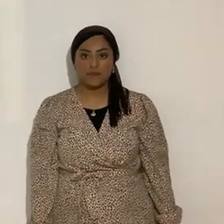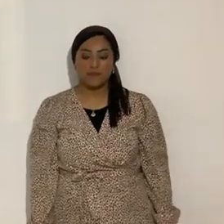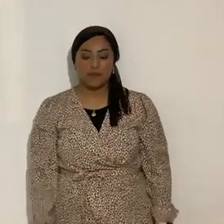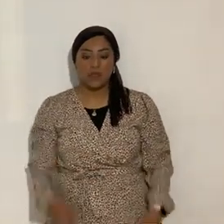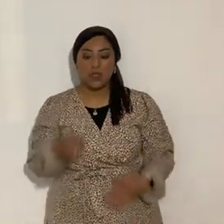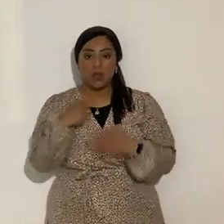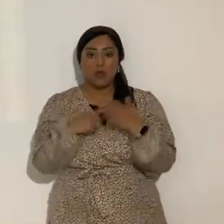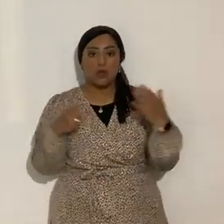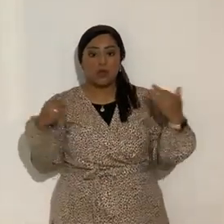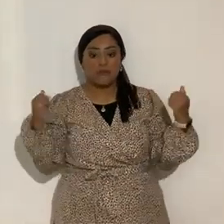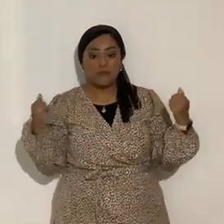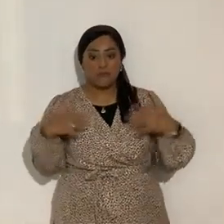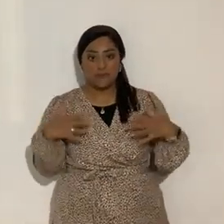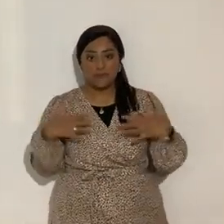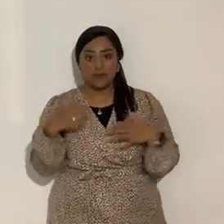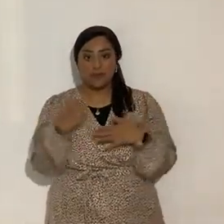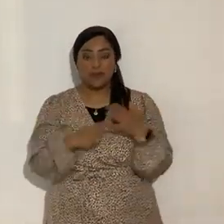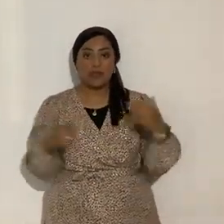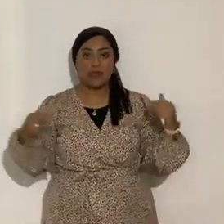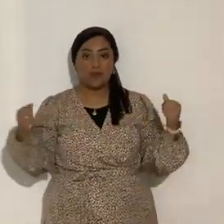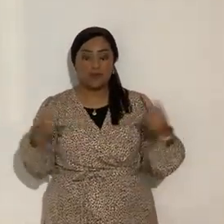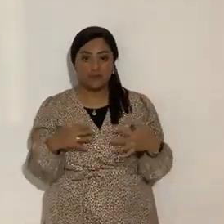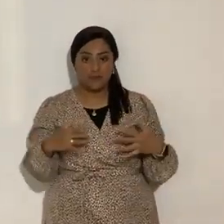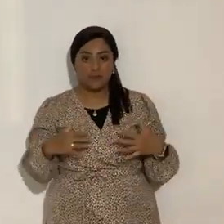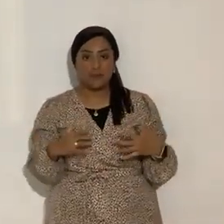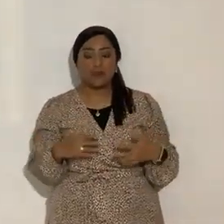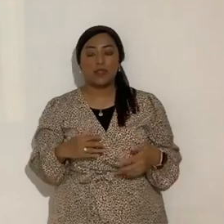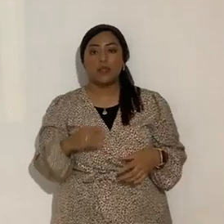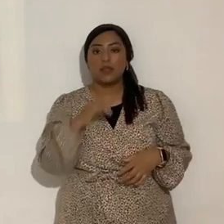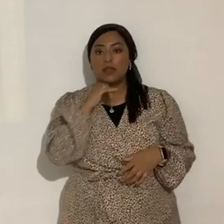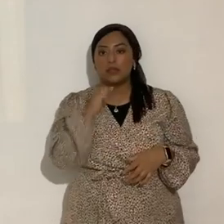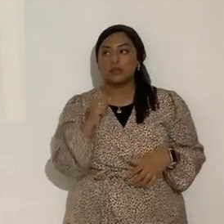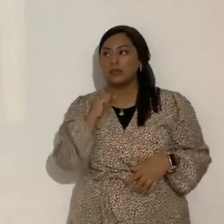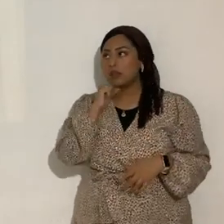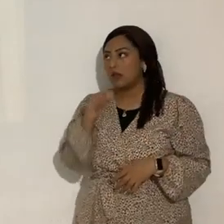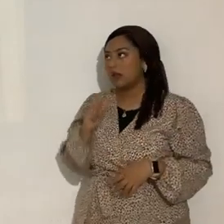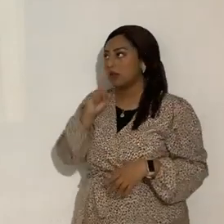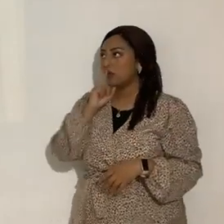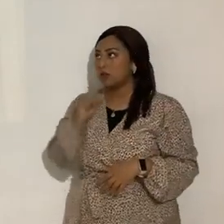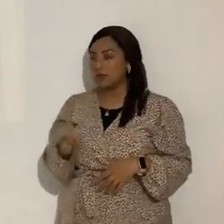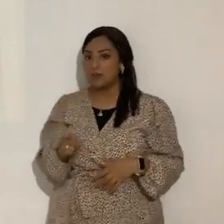temible, atención, lo temible es lo irreal.